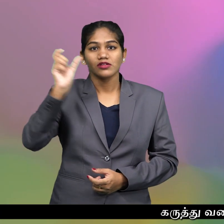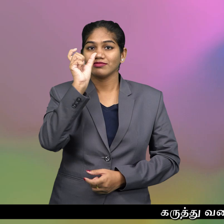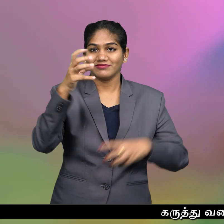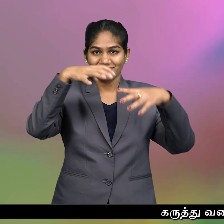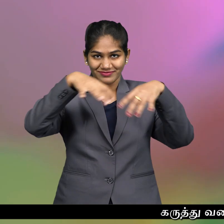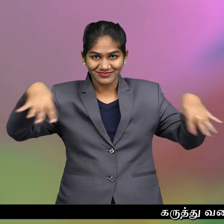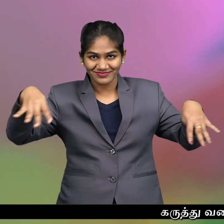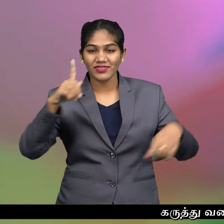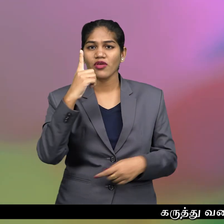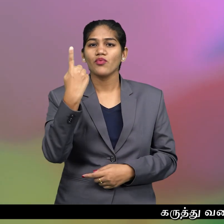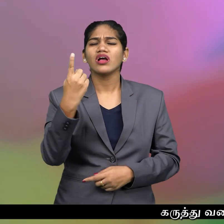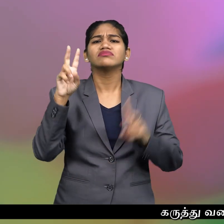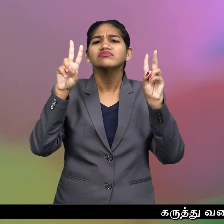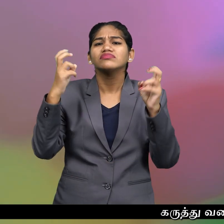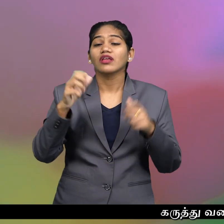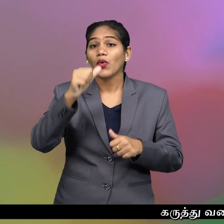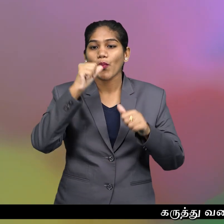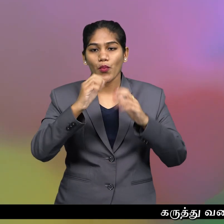கருத்து வரைபடம் ஒன்று தண்ணீரில்